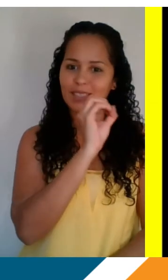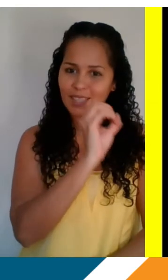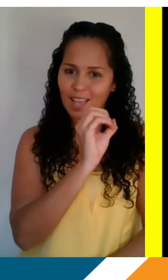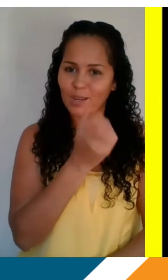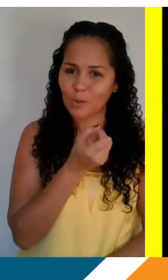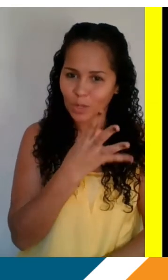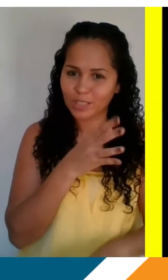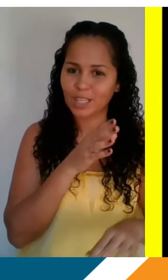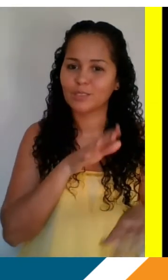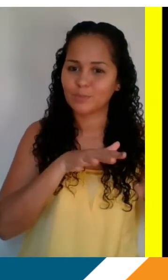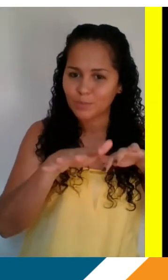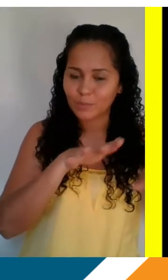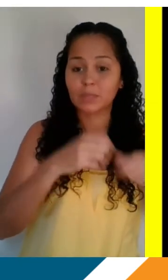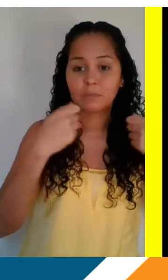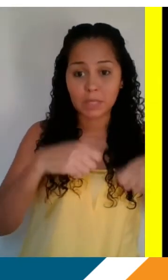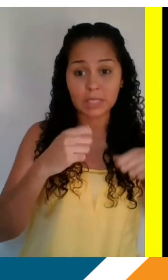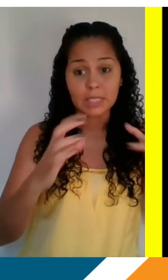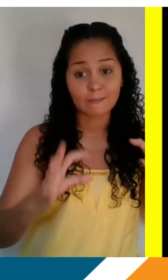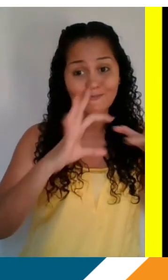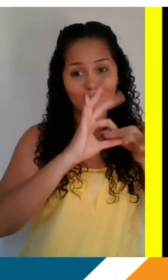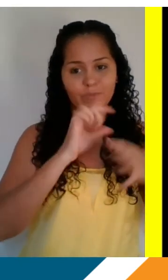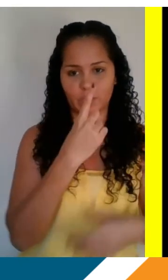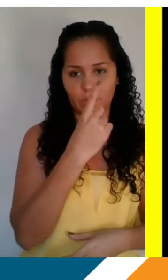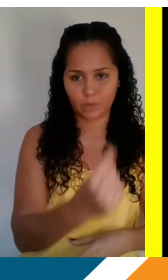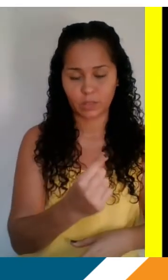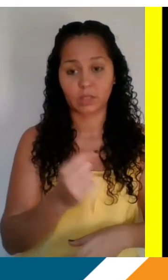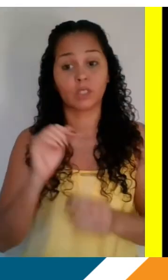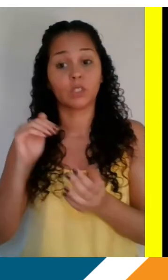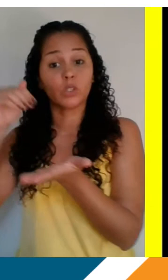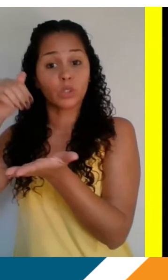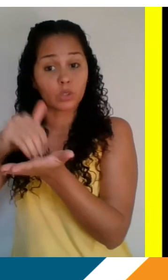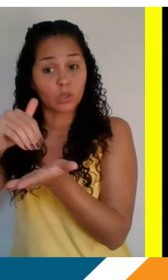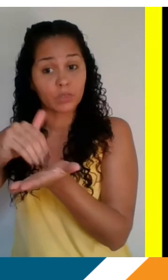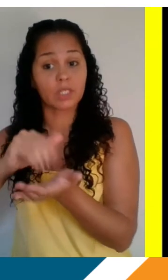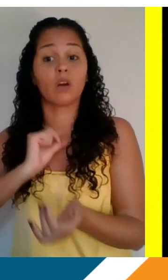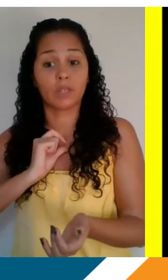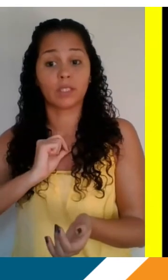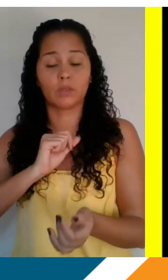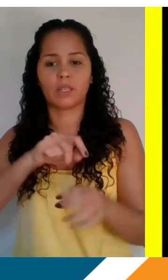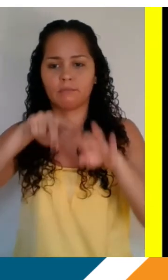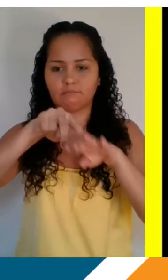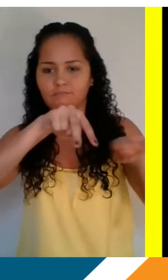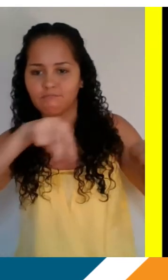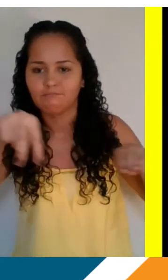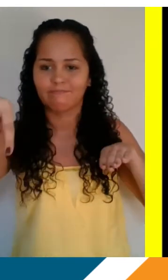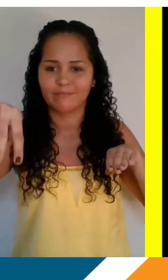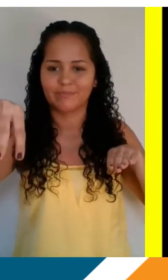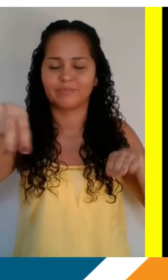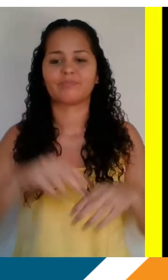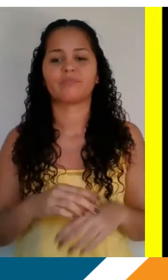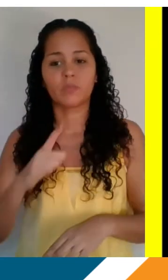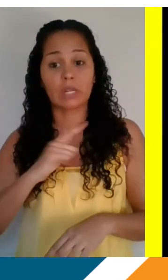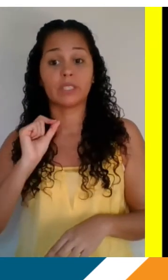de movimento depende de velocidade. E aí no final a gente vai ter carrinho para um lado, menino para o outro. Então eu vou fazer aqui,